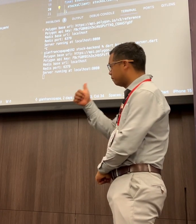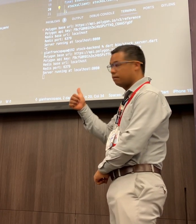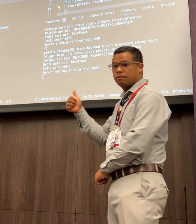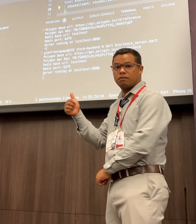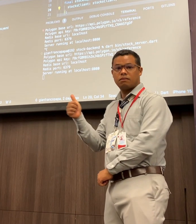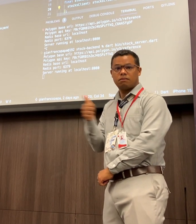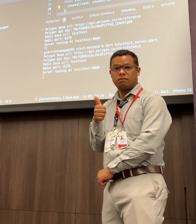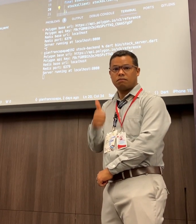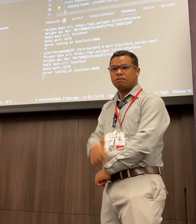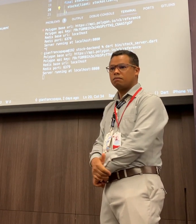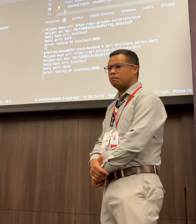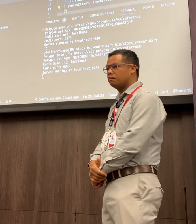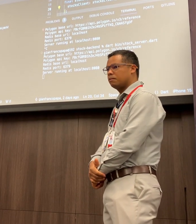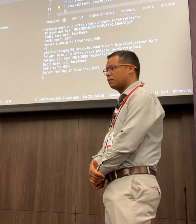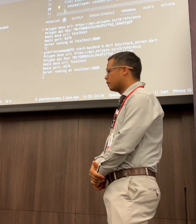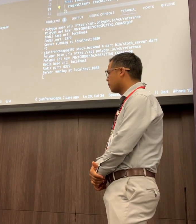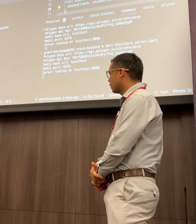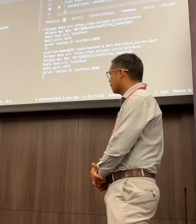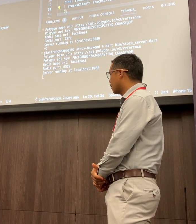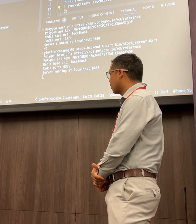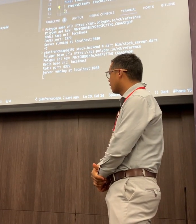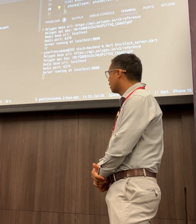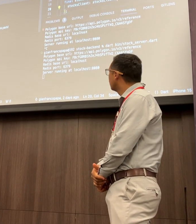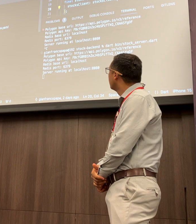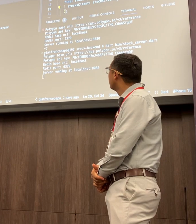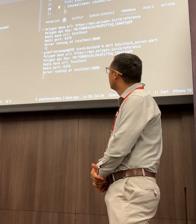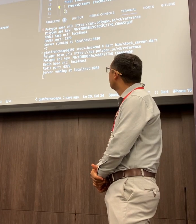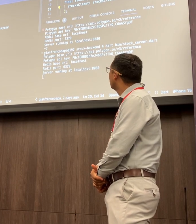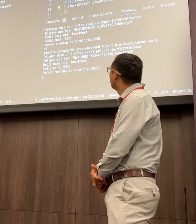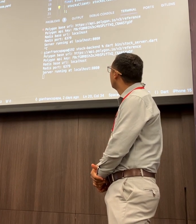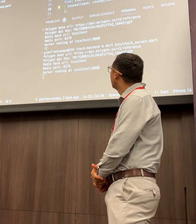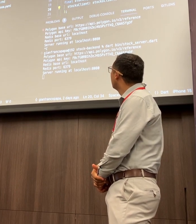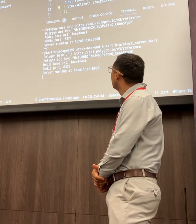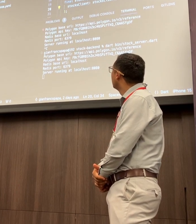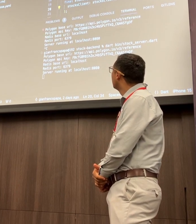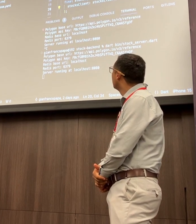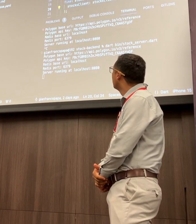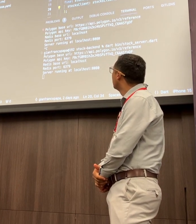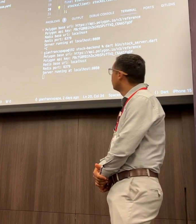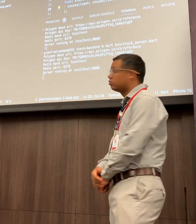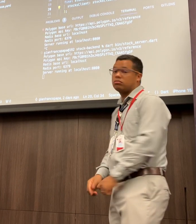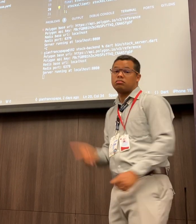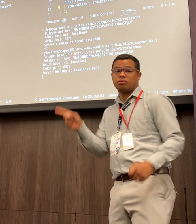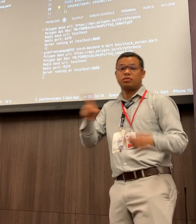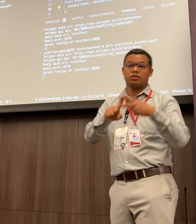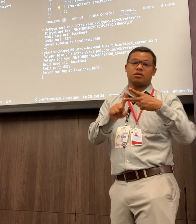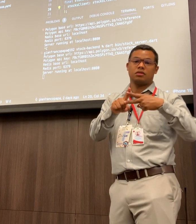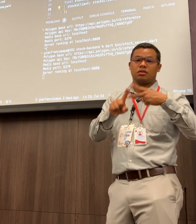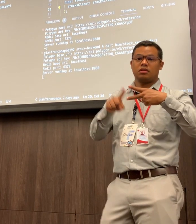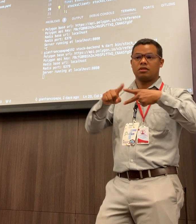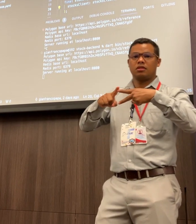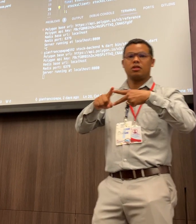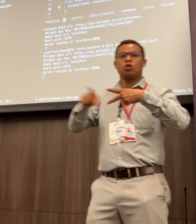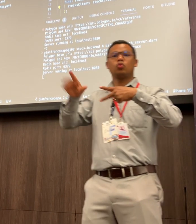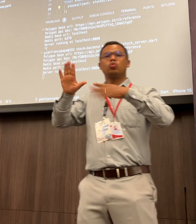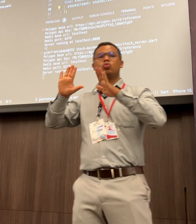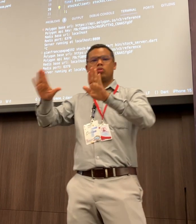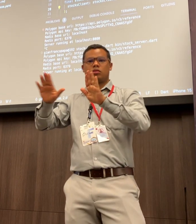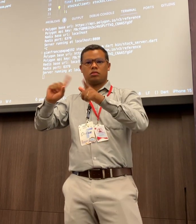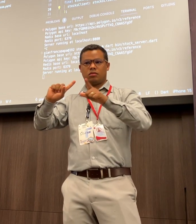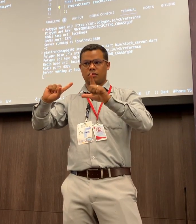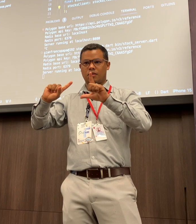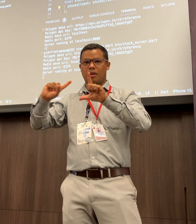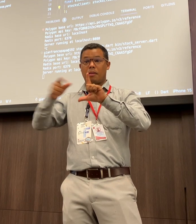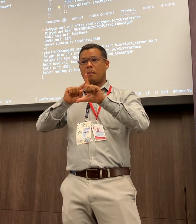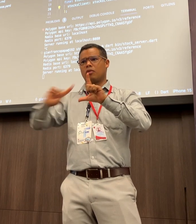Ahí capaz. Sí. Bueno, básicamente acá tenemos dos apps, una de lo que sería el Stock Backend. Es una